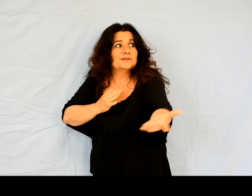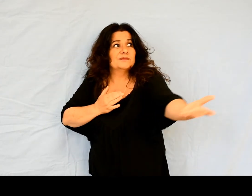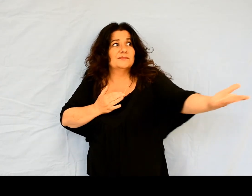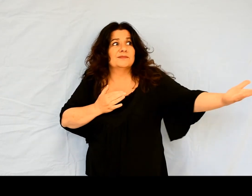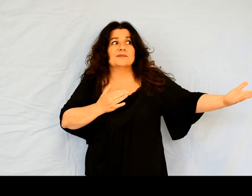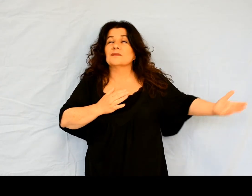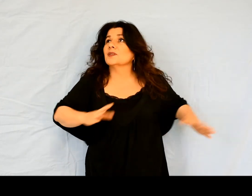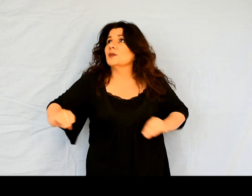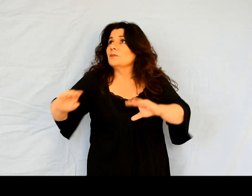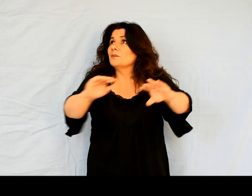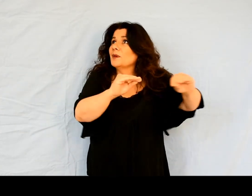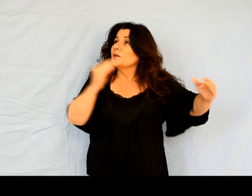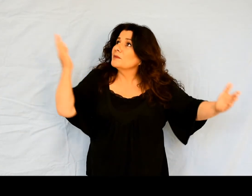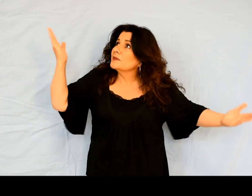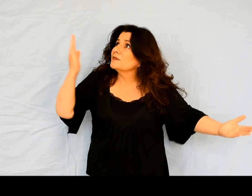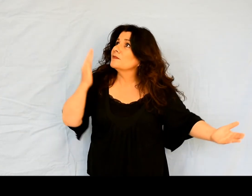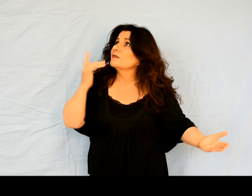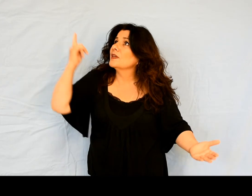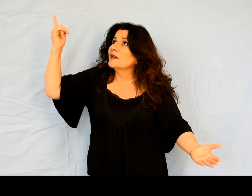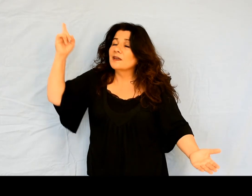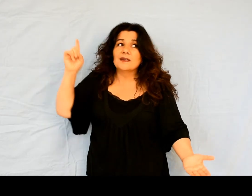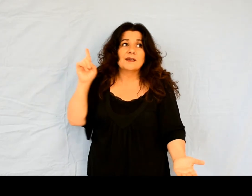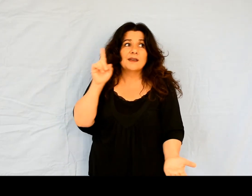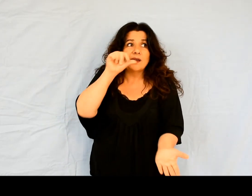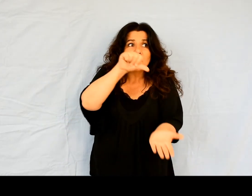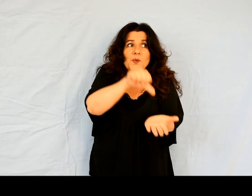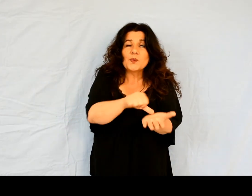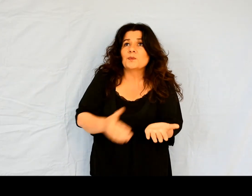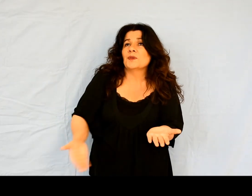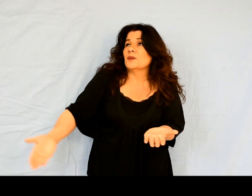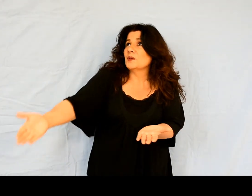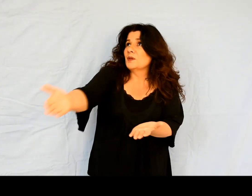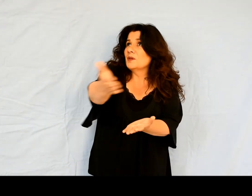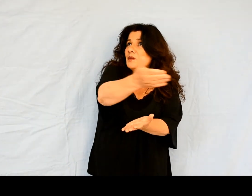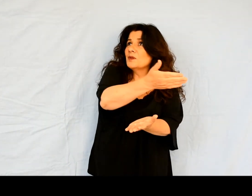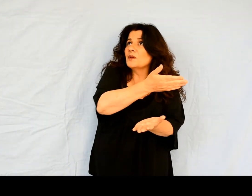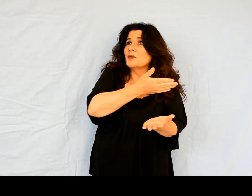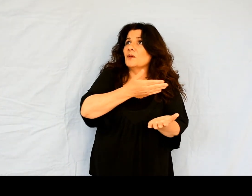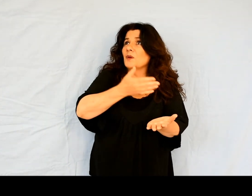Oui, c'est un peuple à la nuque raide, mais